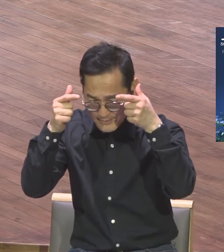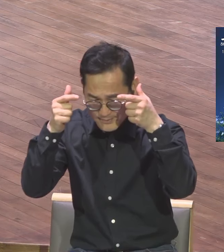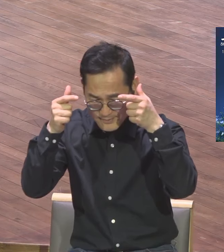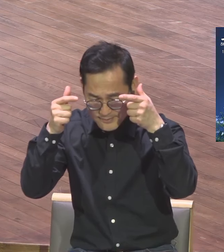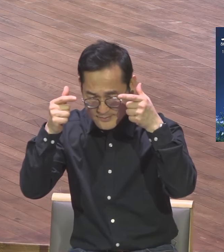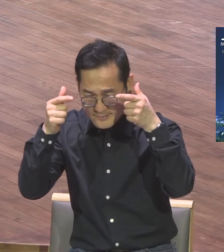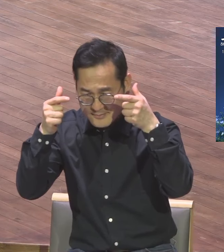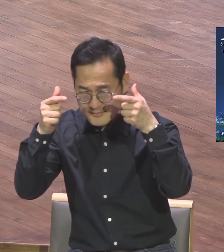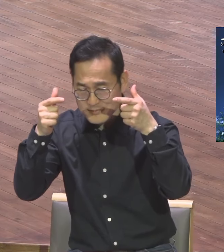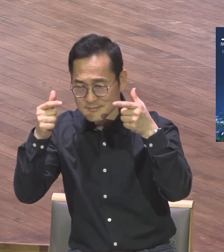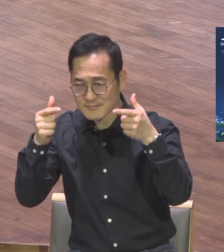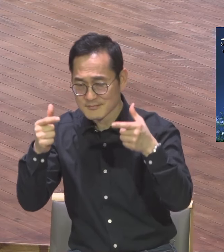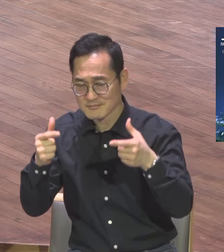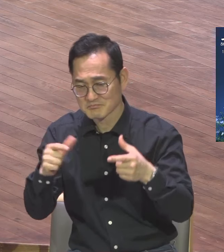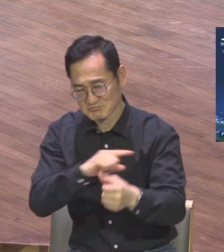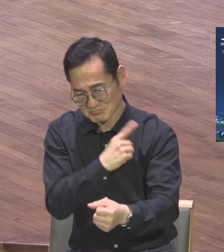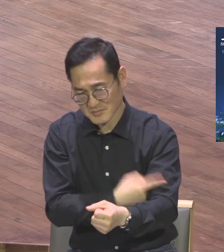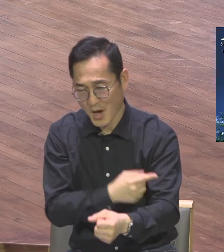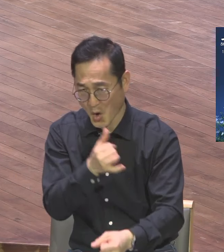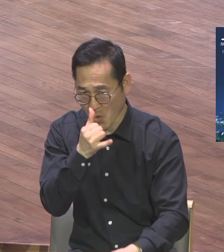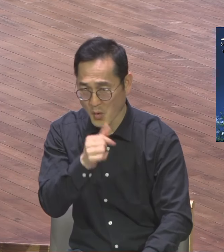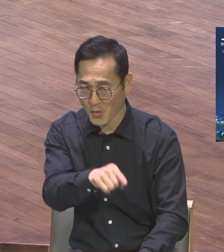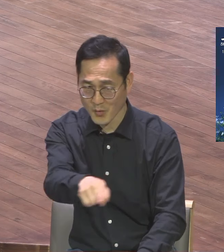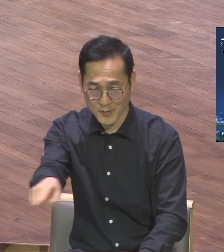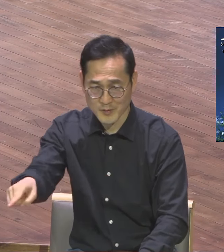저 존재감이 있는 그런 삶을 살았어요.